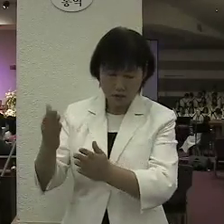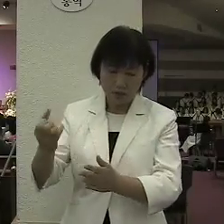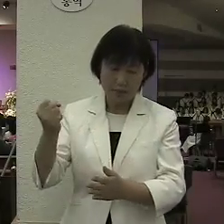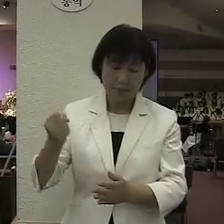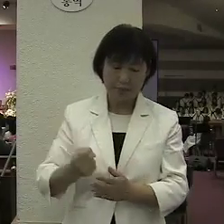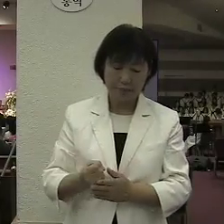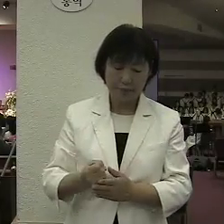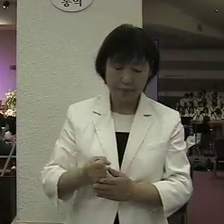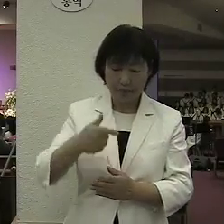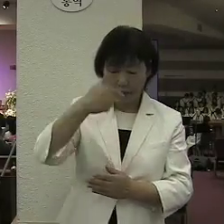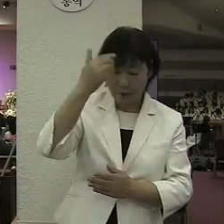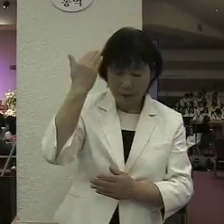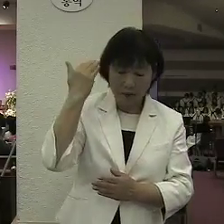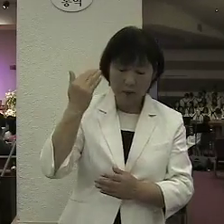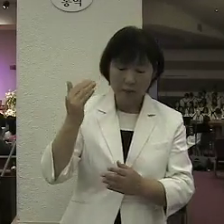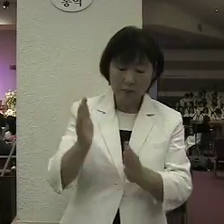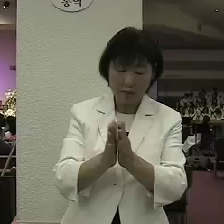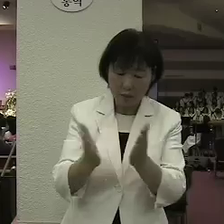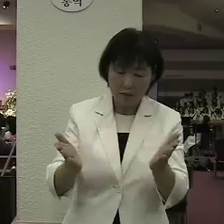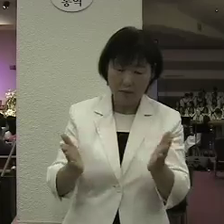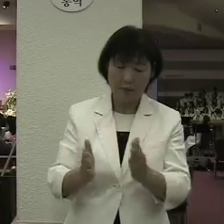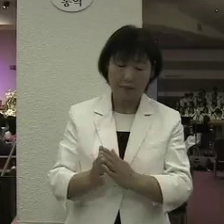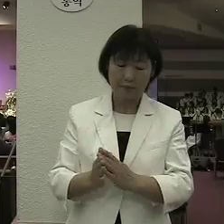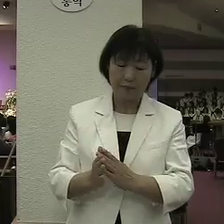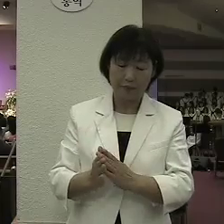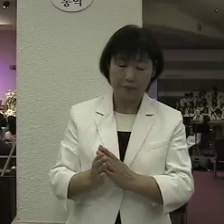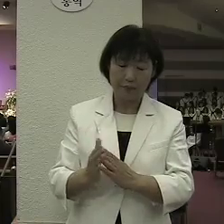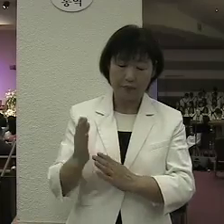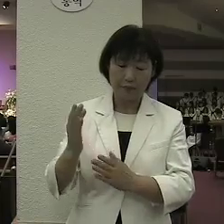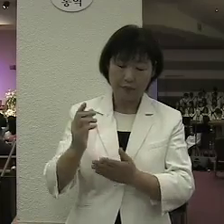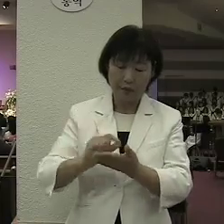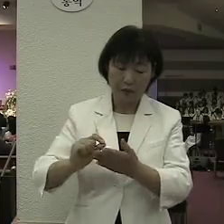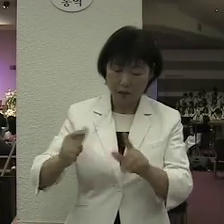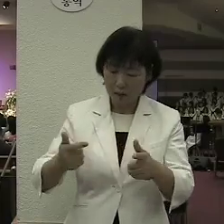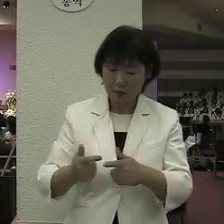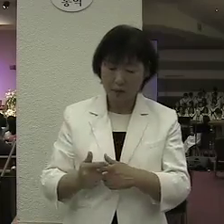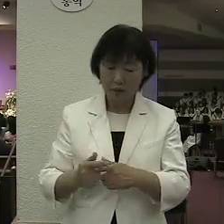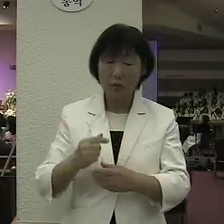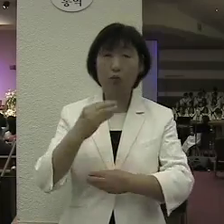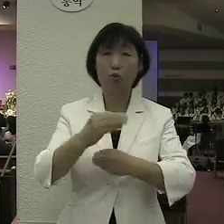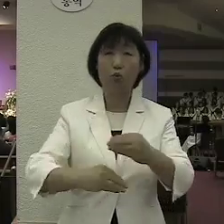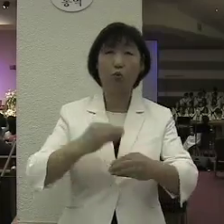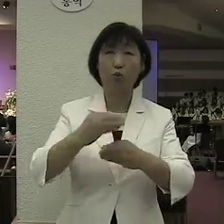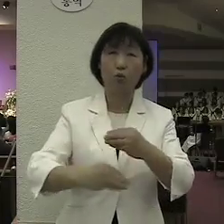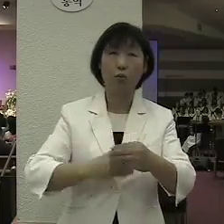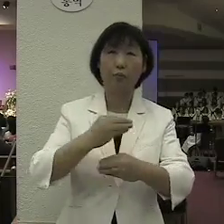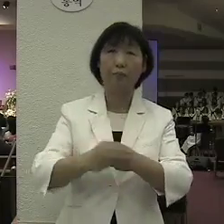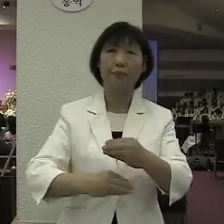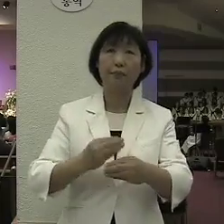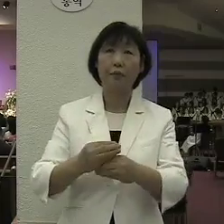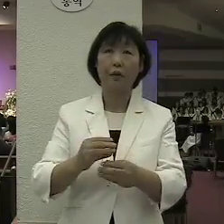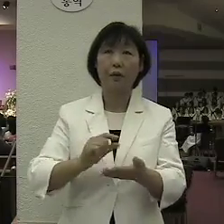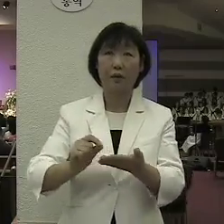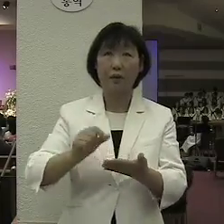선하시고 기뻐하시고 온전하신 뜻이라면, 오늘도 그분을 바라보면서 우리가 견디고